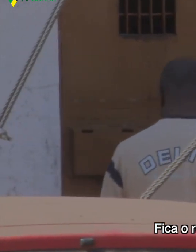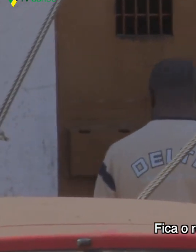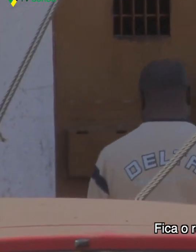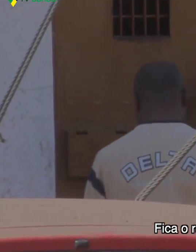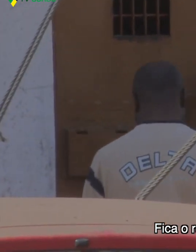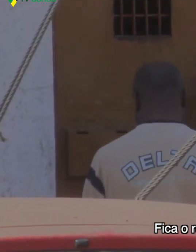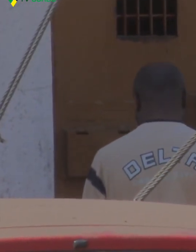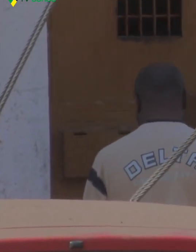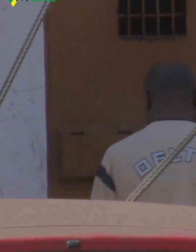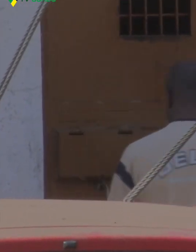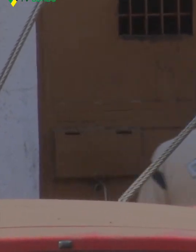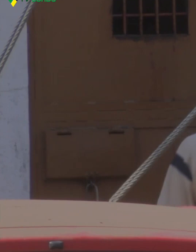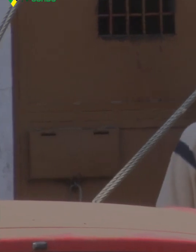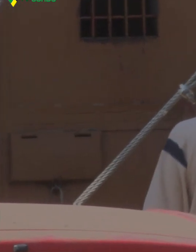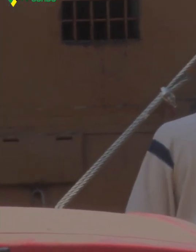tome cuidado!